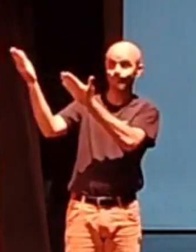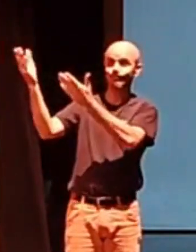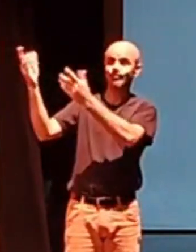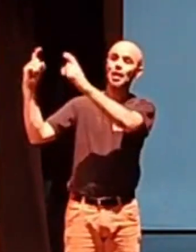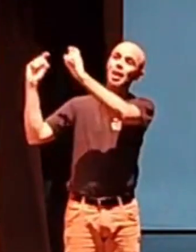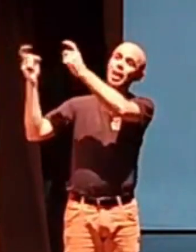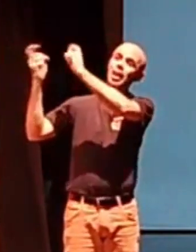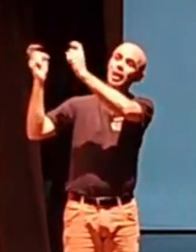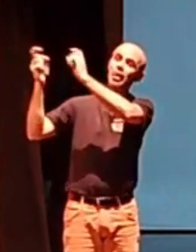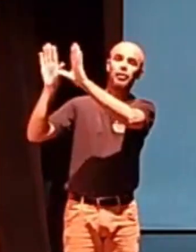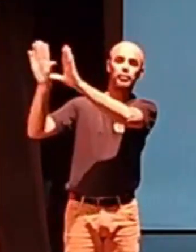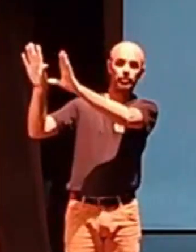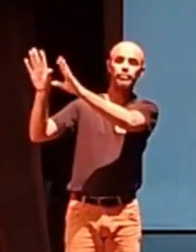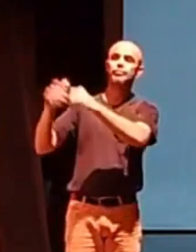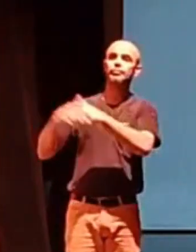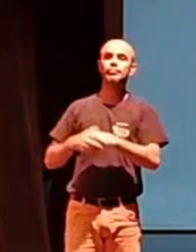consegui...